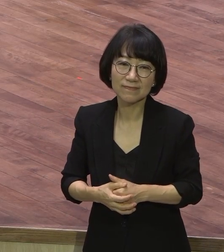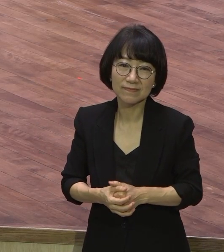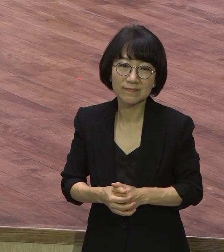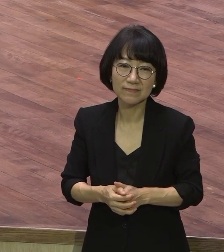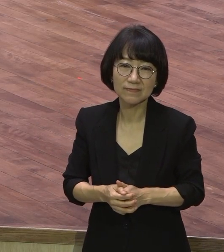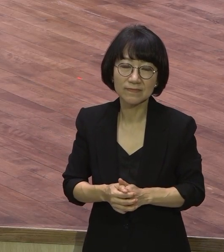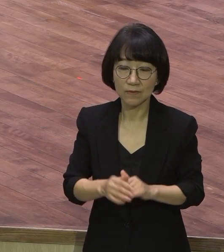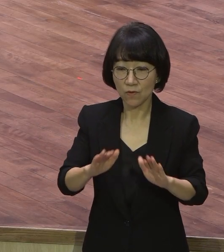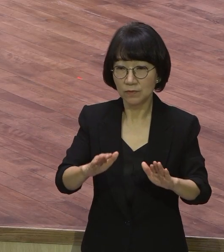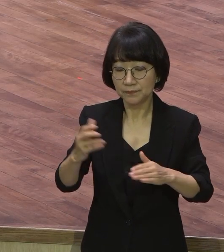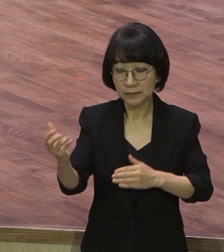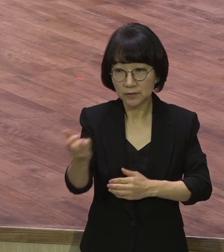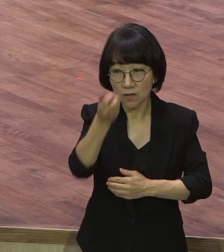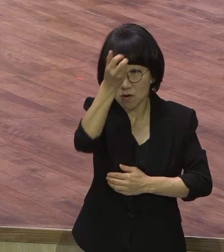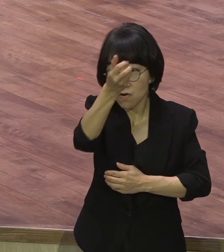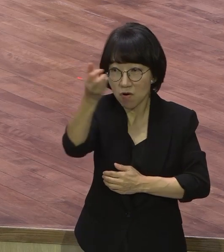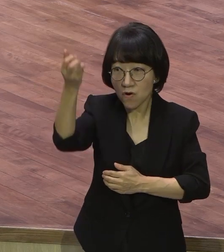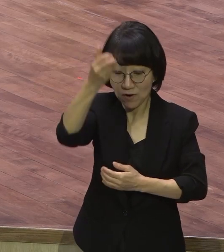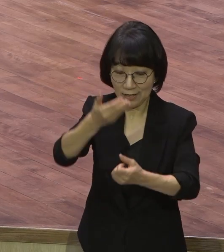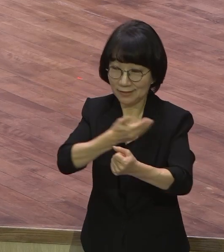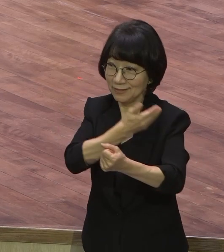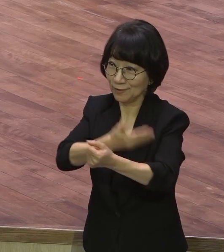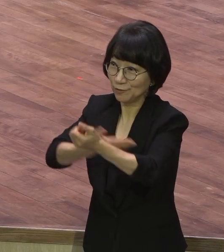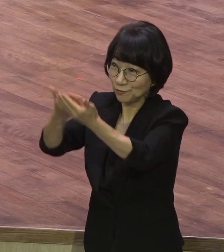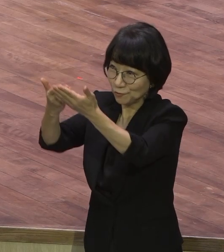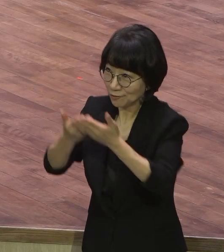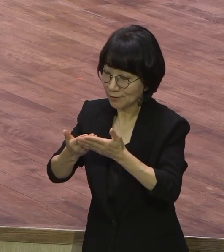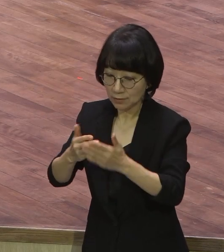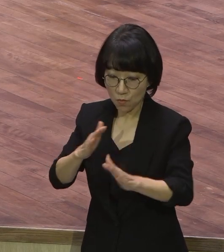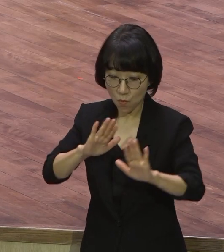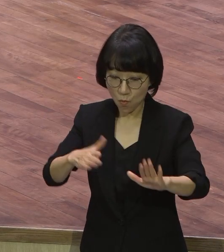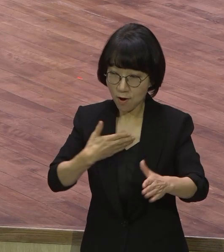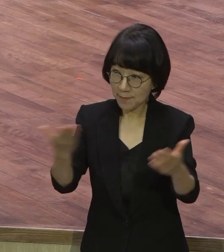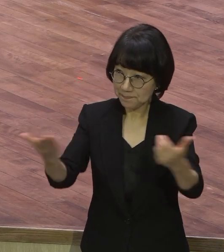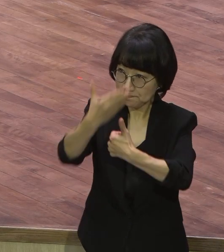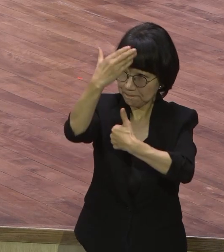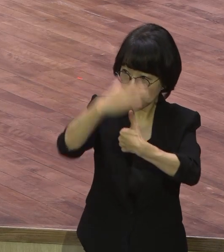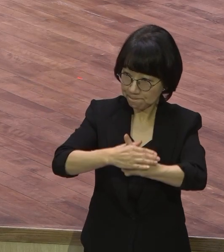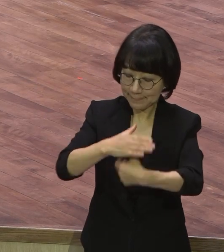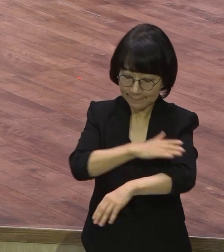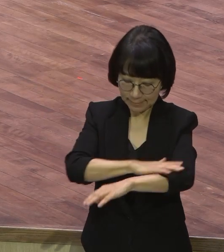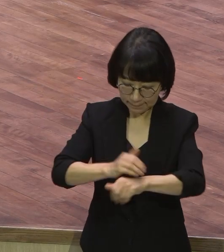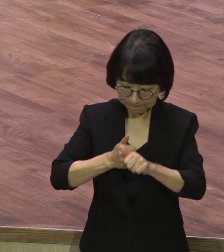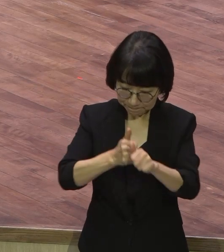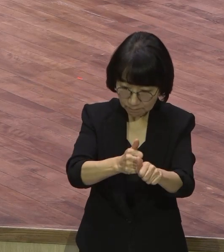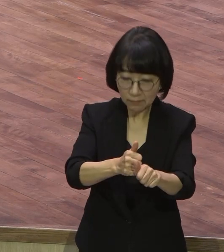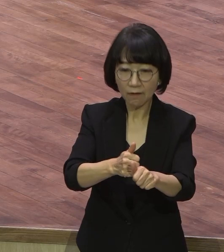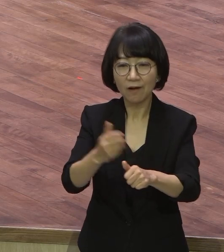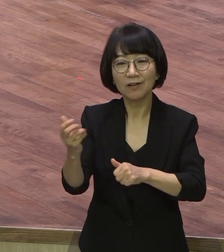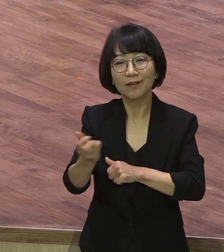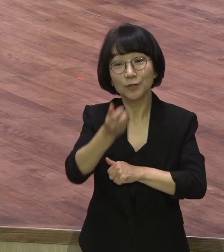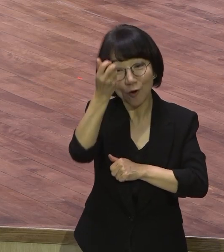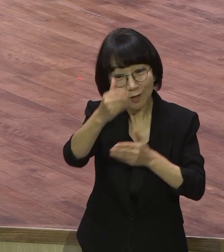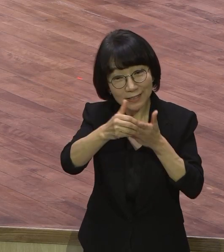성령의 건넝을 흰림 모든 사역을 실행하는 것이 바로 좁은 문이에요. 성인 인도 받는 게 좁은 문